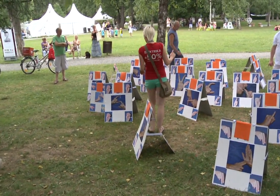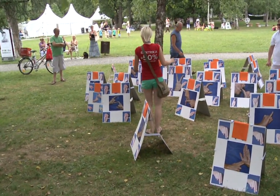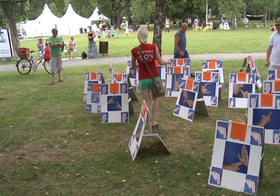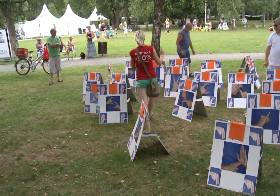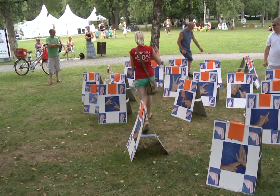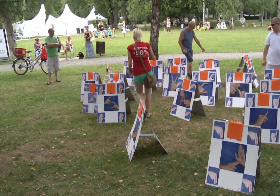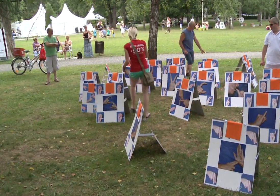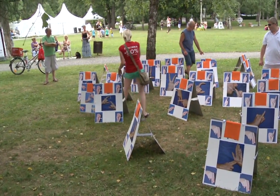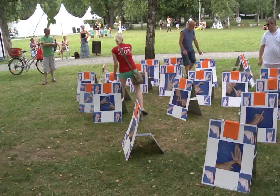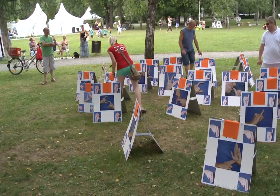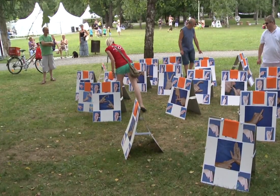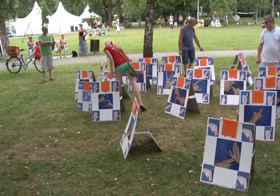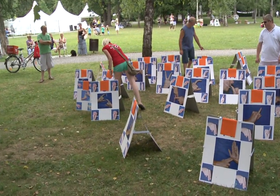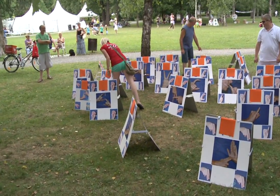imamo besedo biljard.